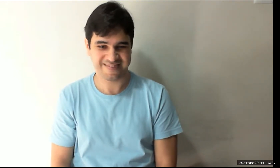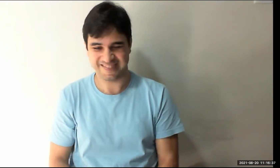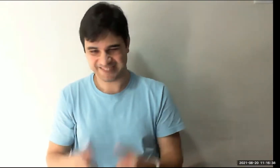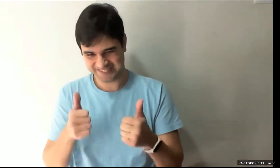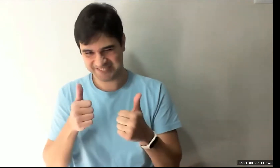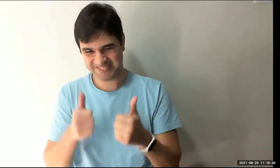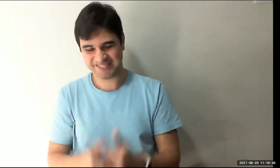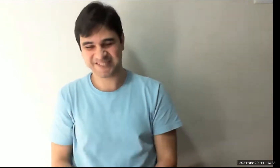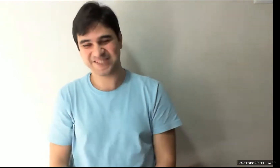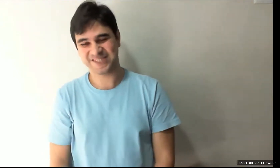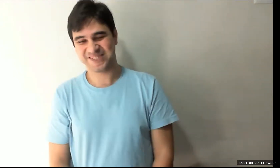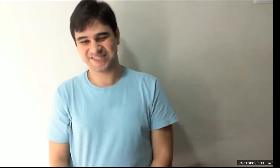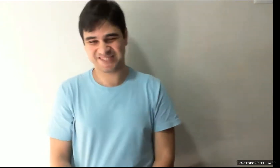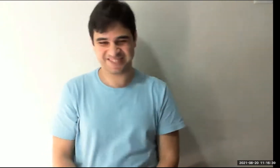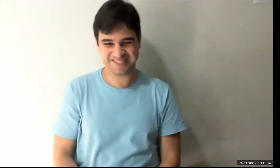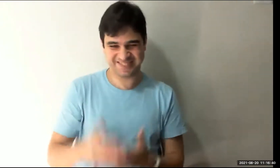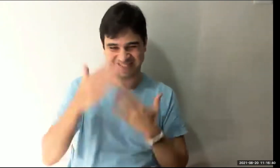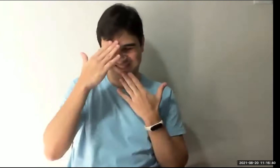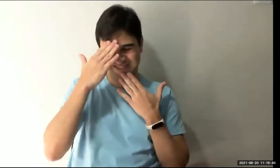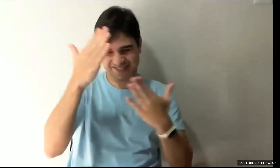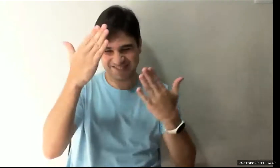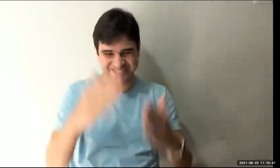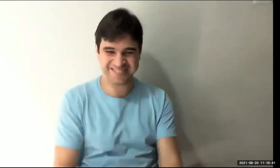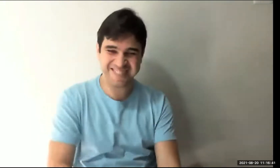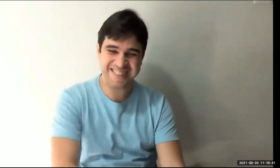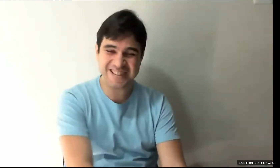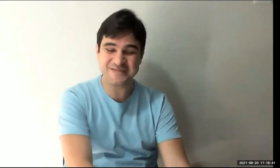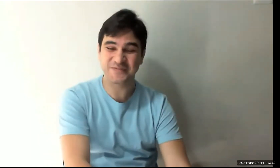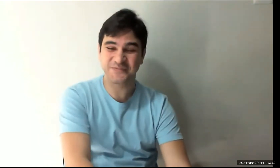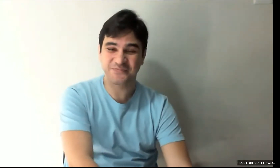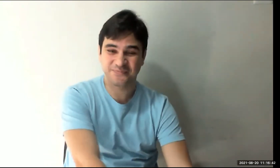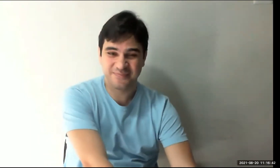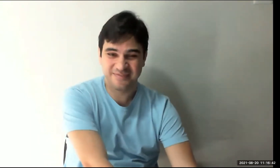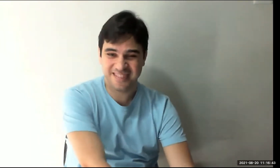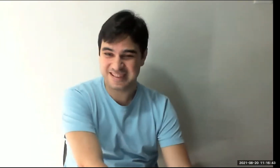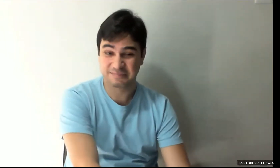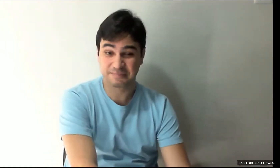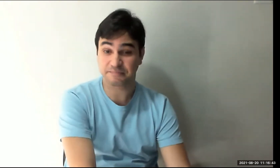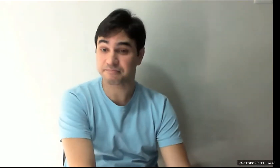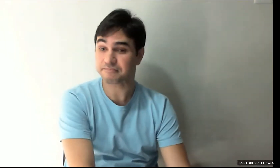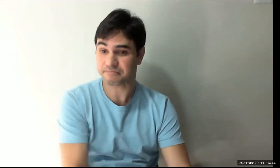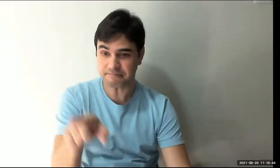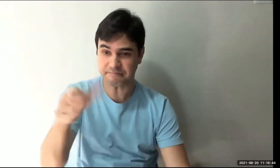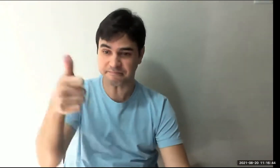Ok. Então, agora, Marcos Vinícius. O final dele é esse aqui? Marcos